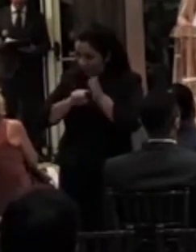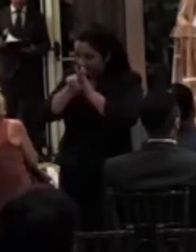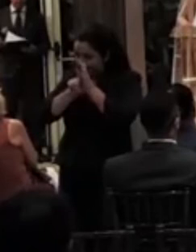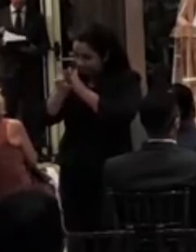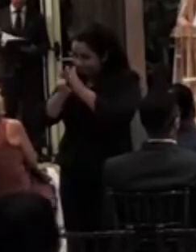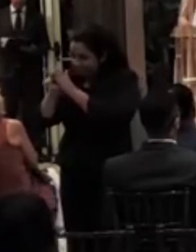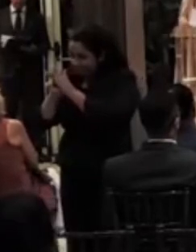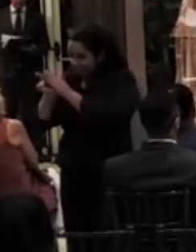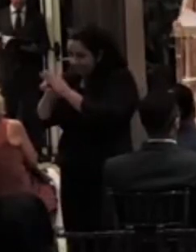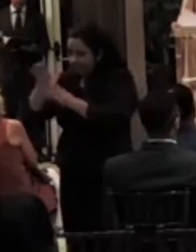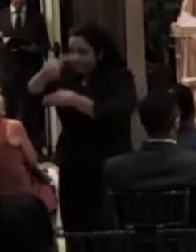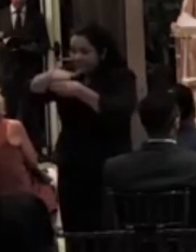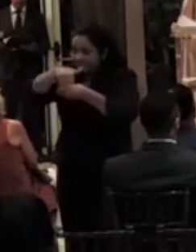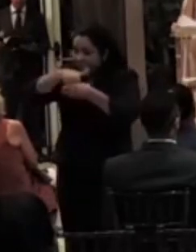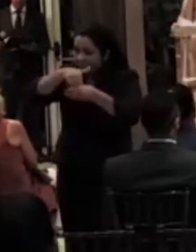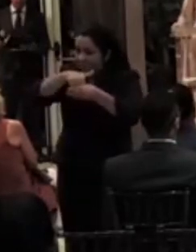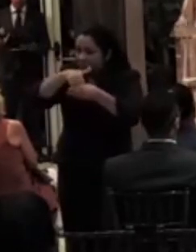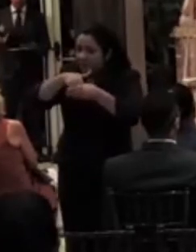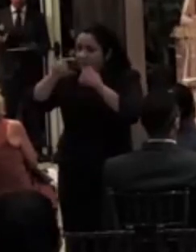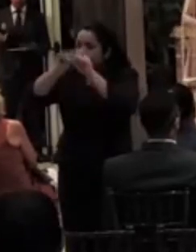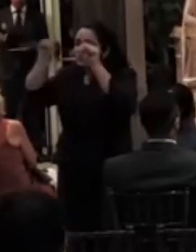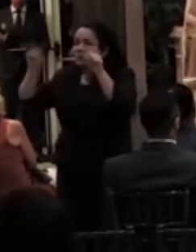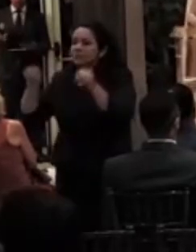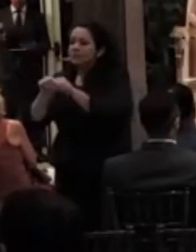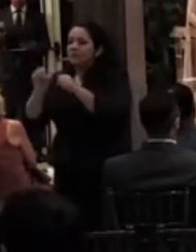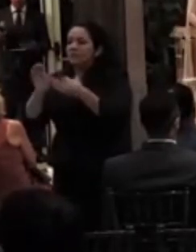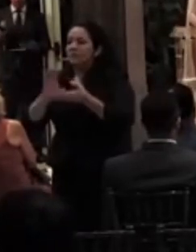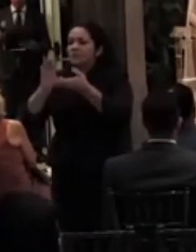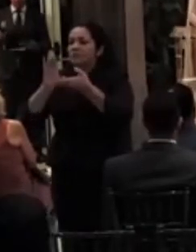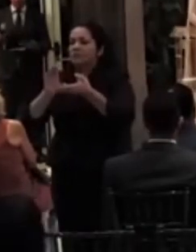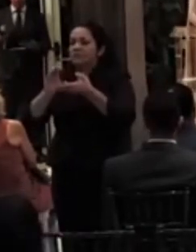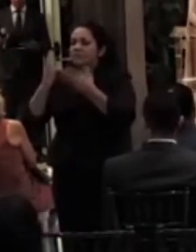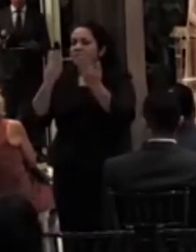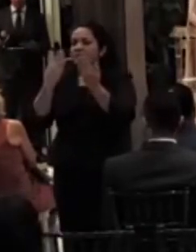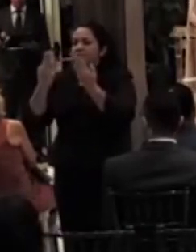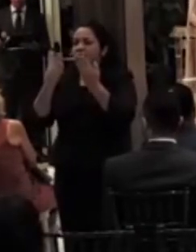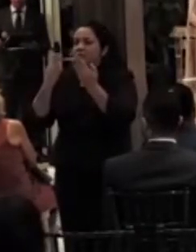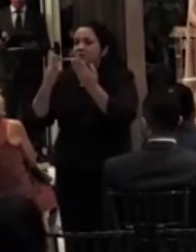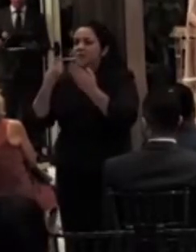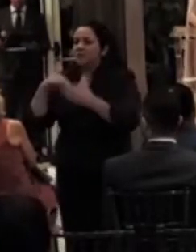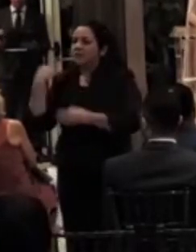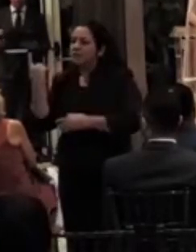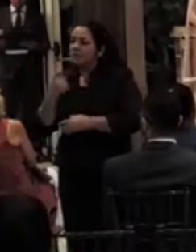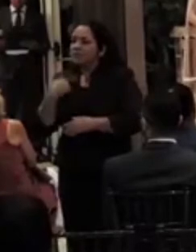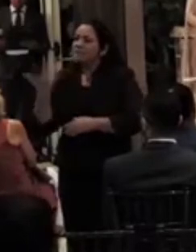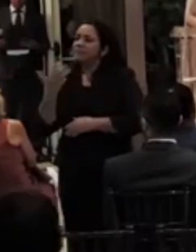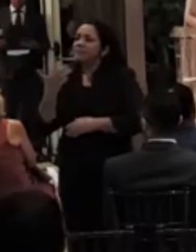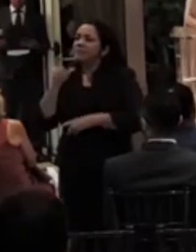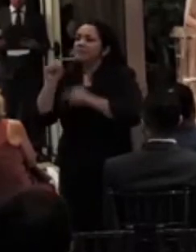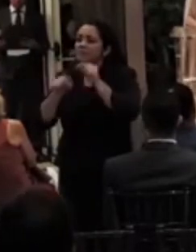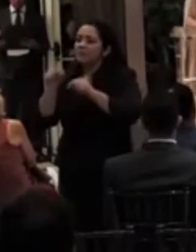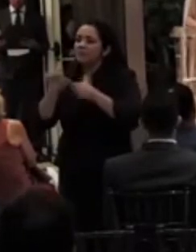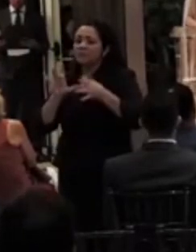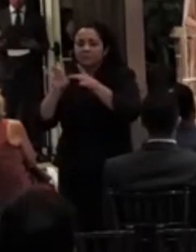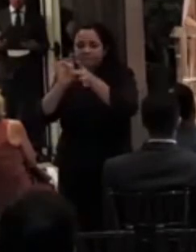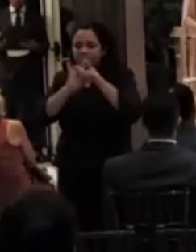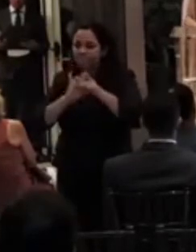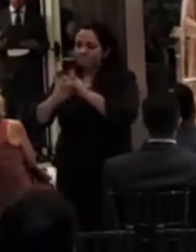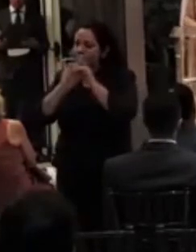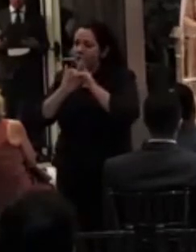eleitoral para o Sistema Conselho de Psicologia. Nós queremos união. Queremos união na